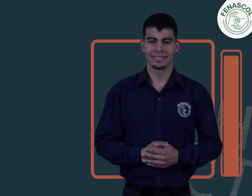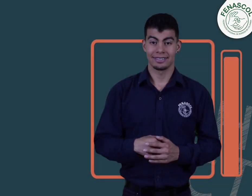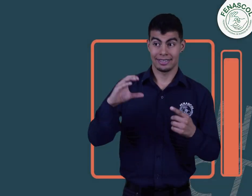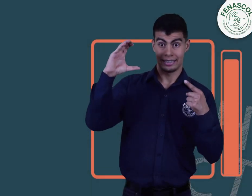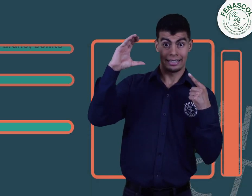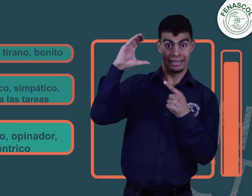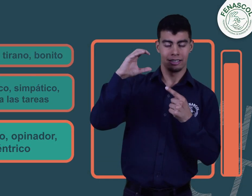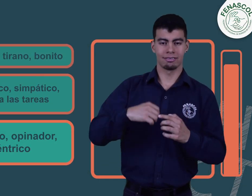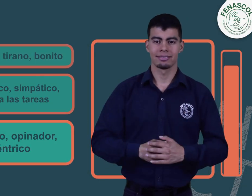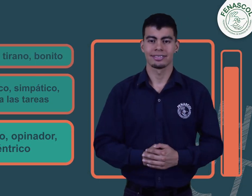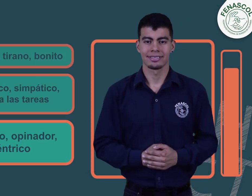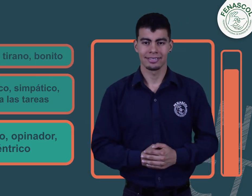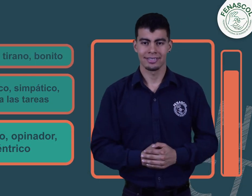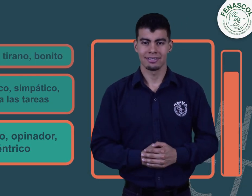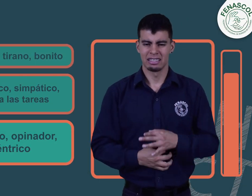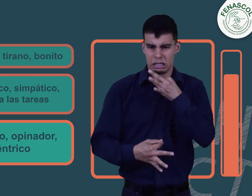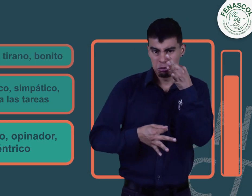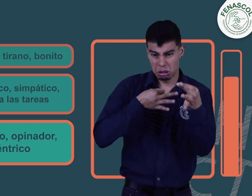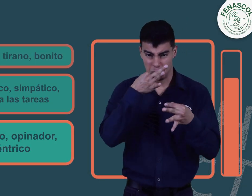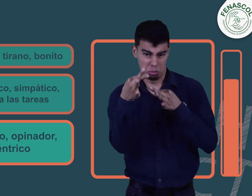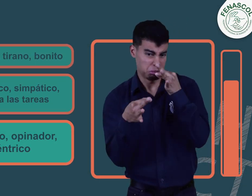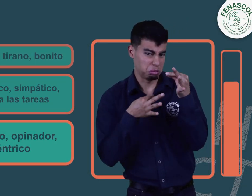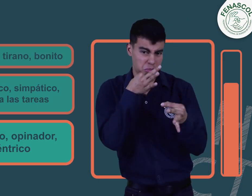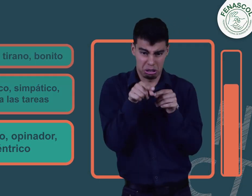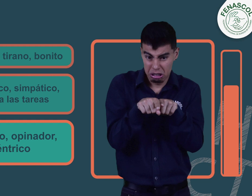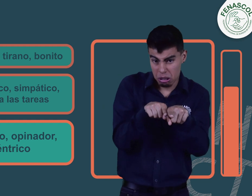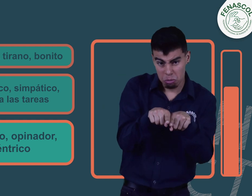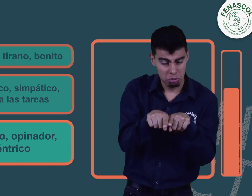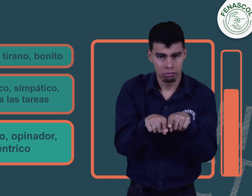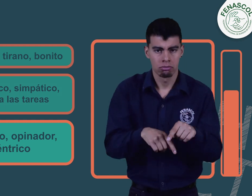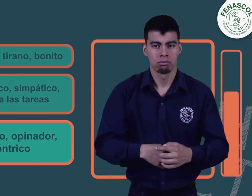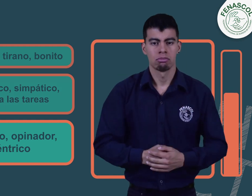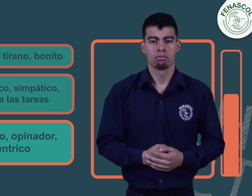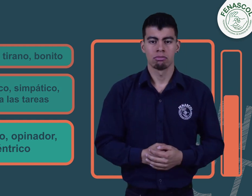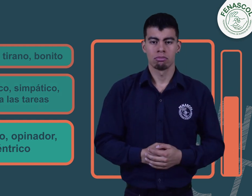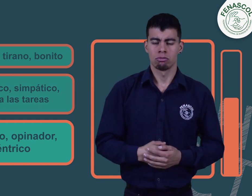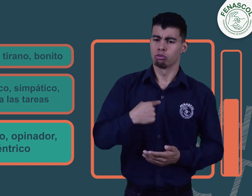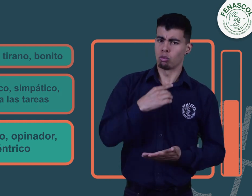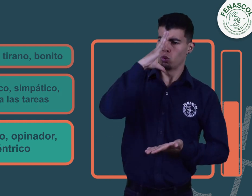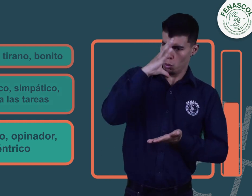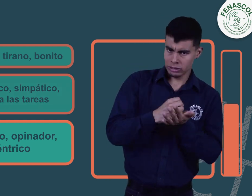C. C. C. Chismoso. Opinador.